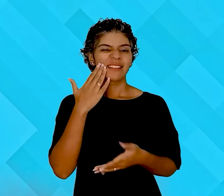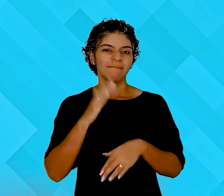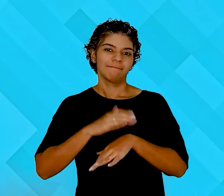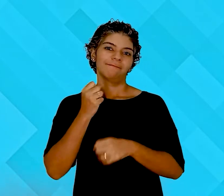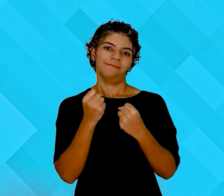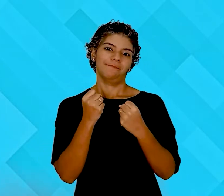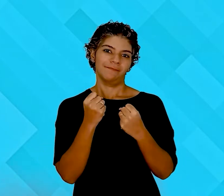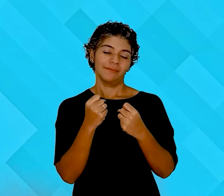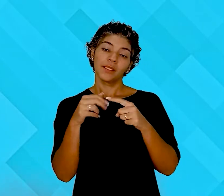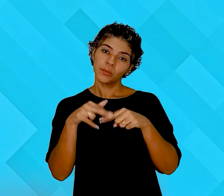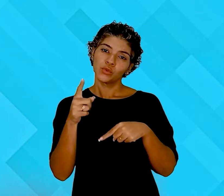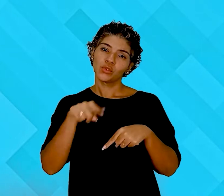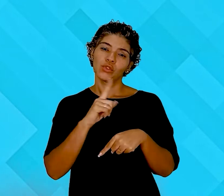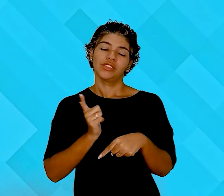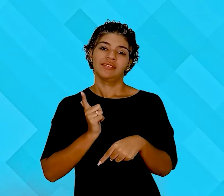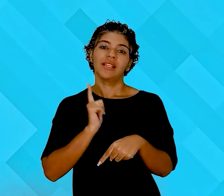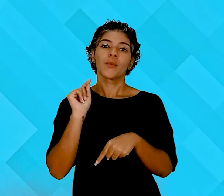as plataformas querem que a gente se mantenha dentro